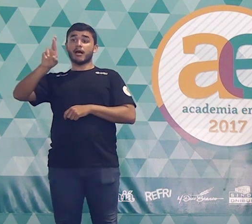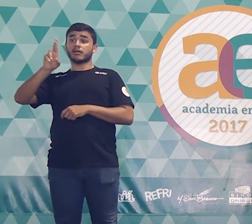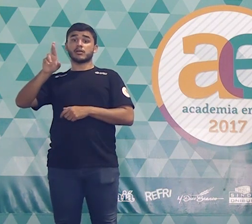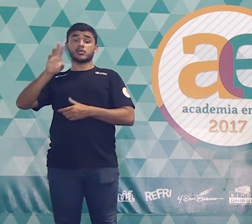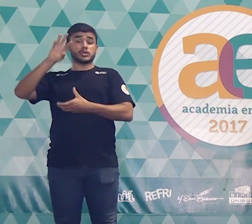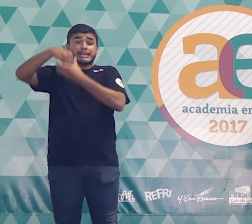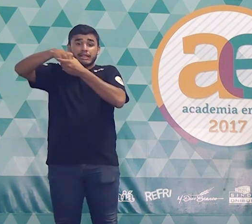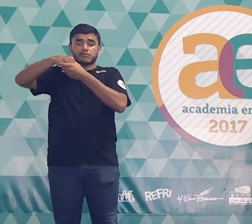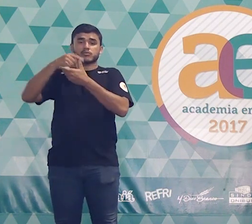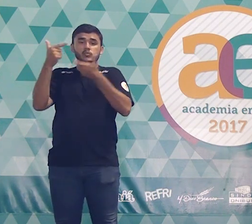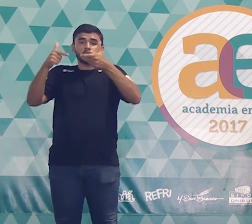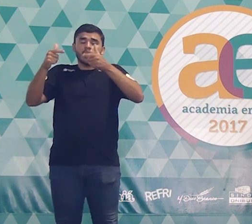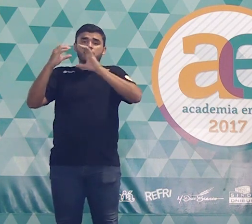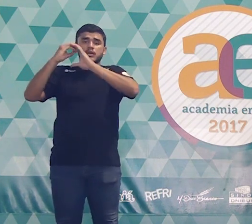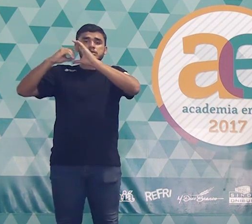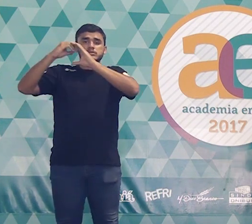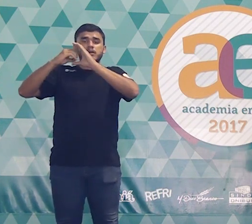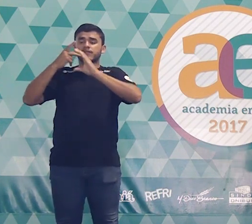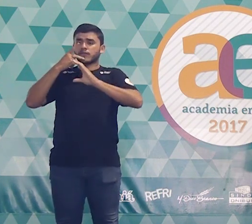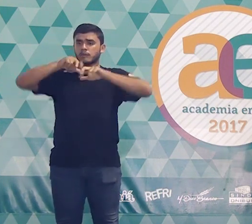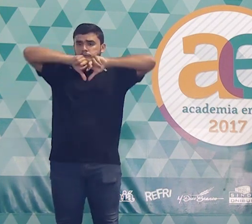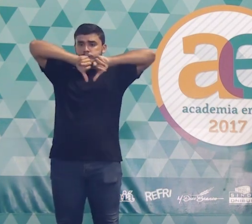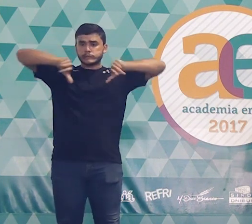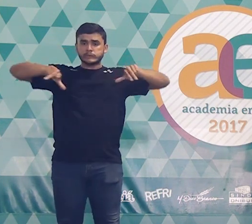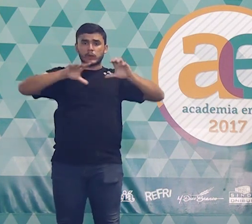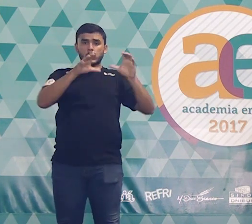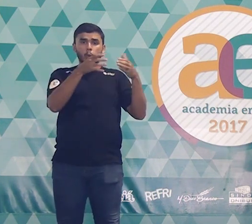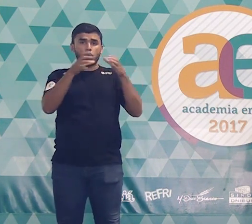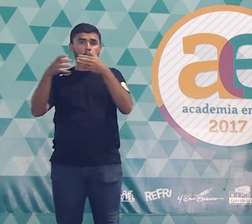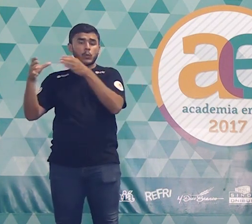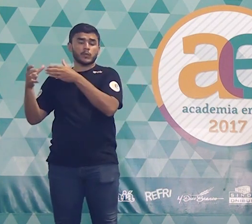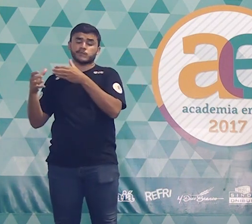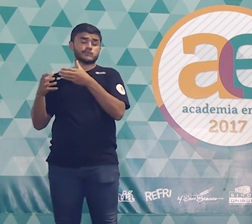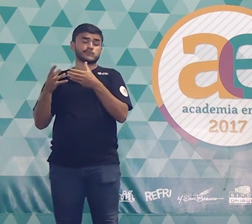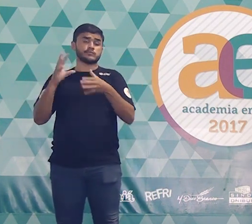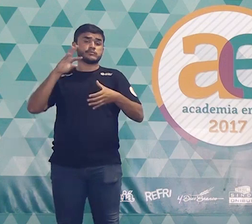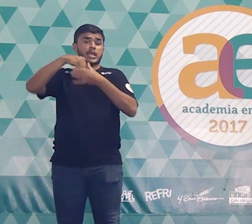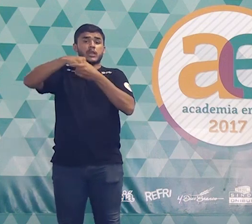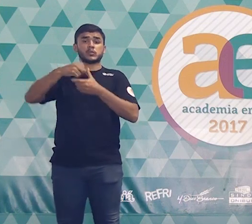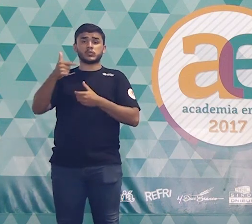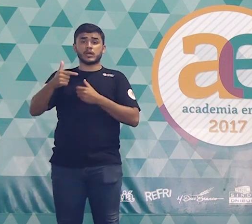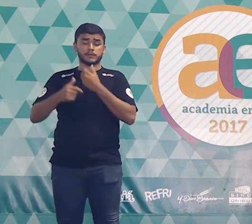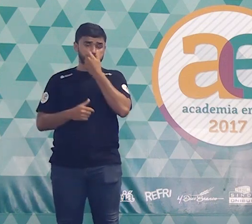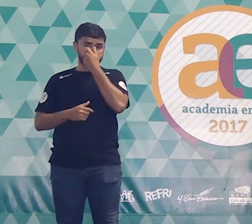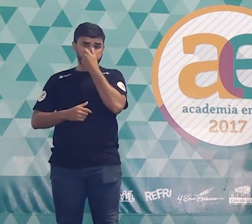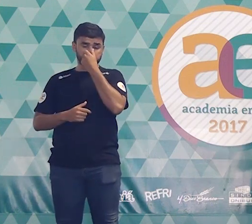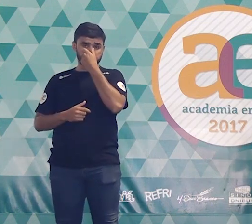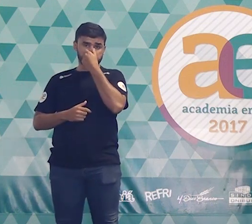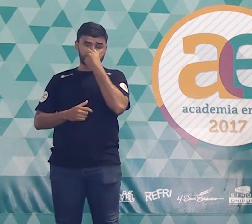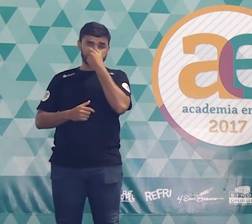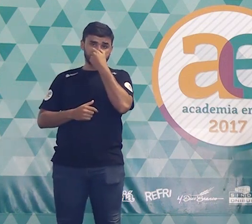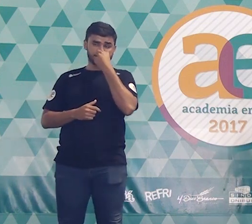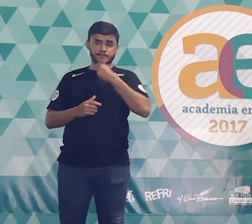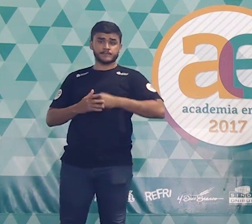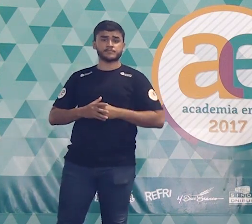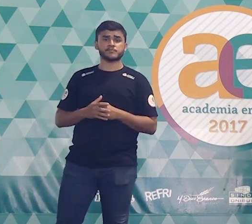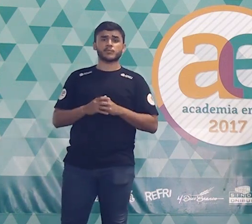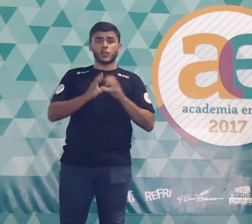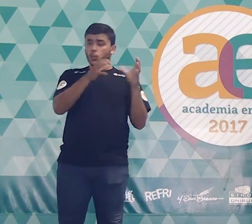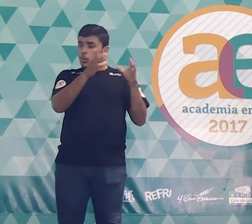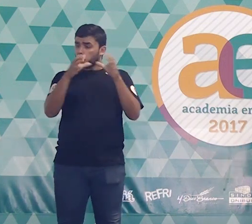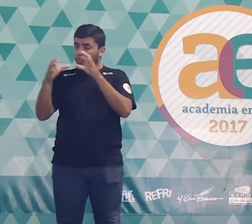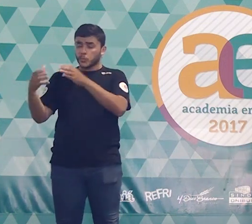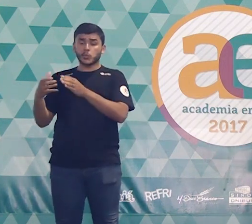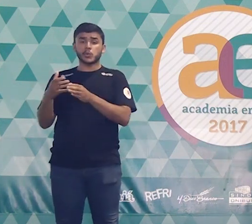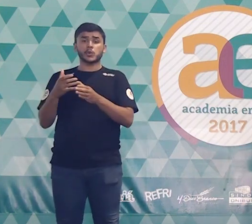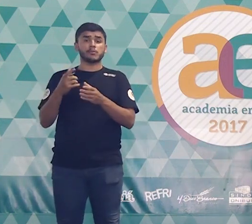não está dentro desse leque de classificação. Então, por que ele não está, vírus não está dentro desse leque de